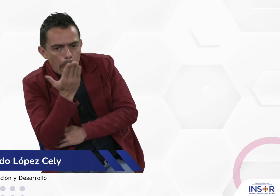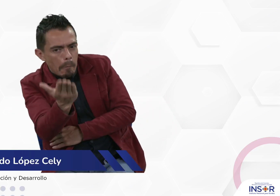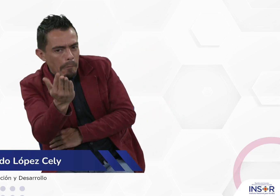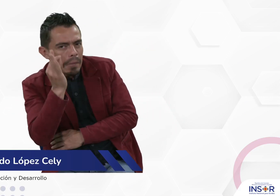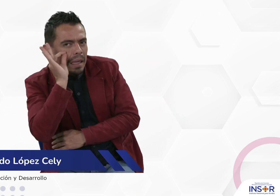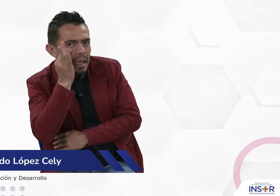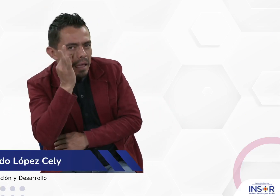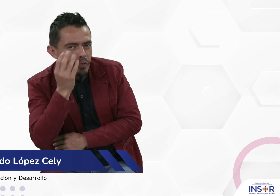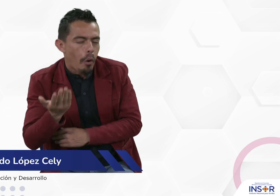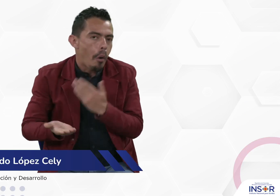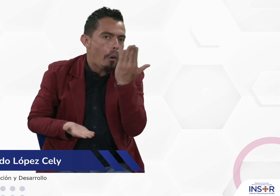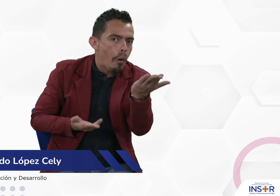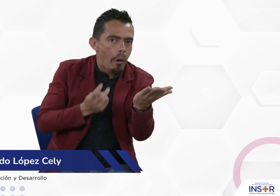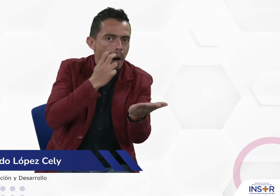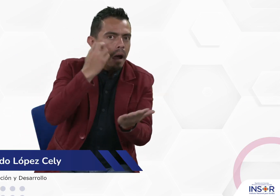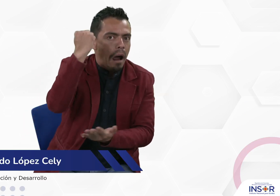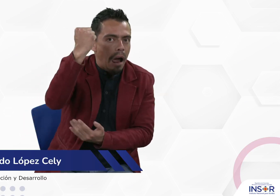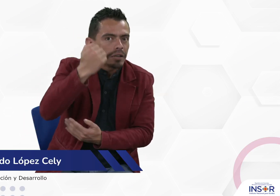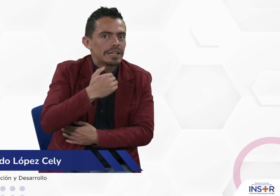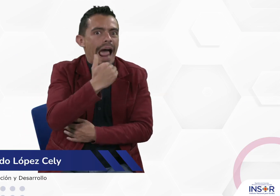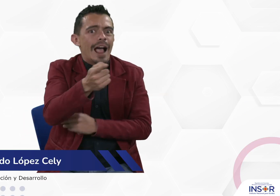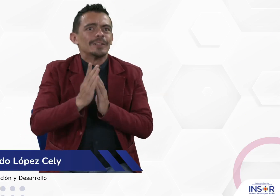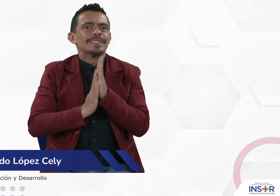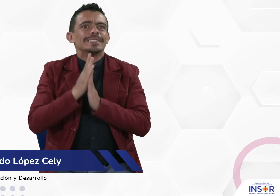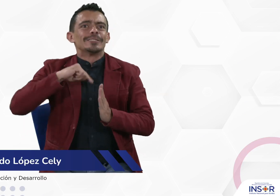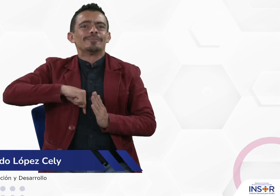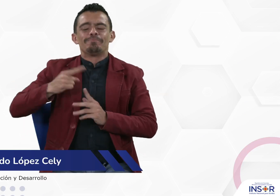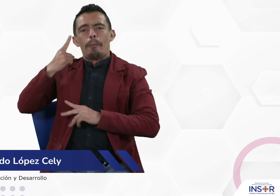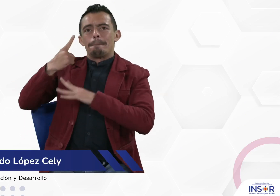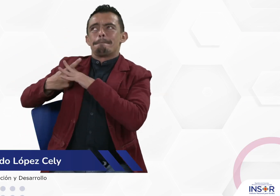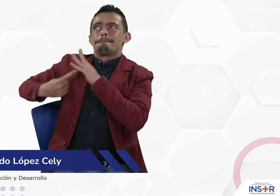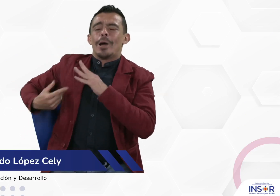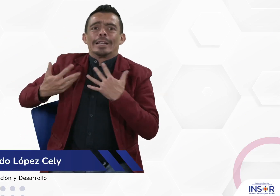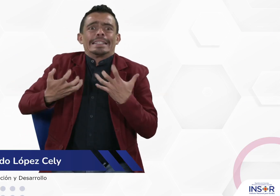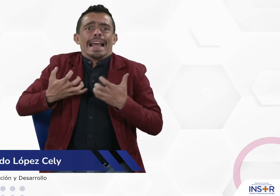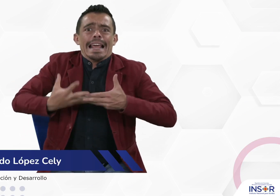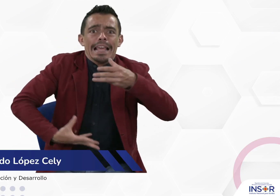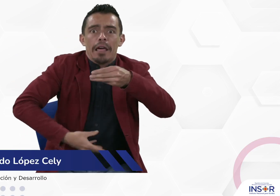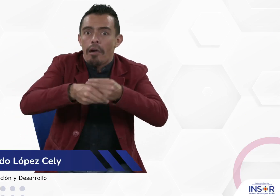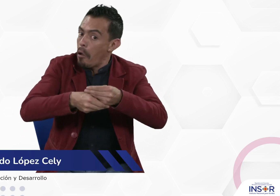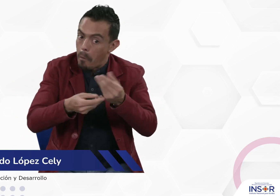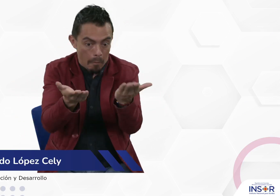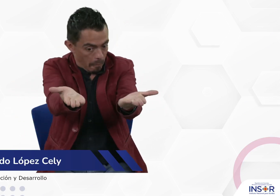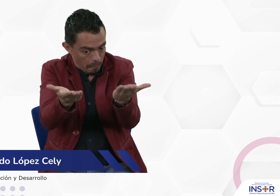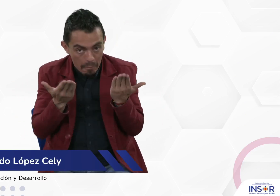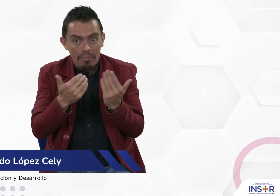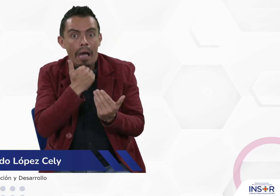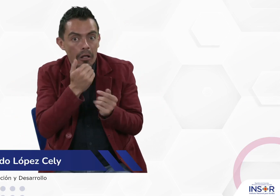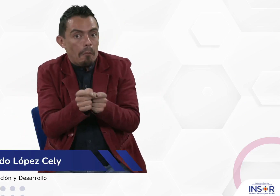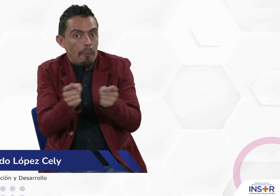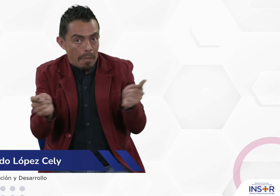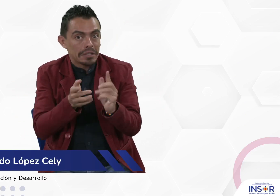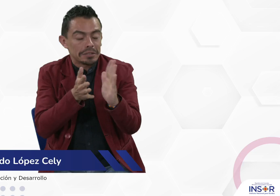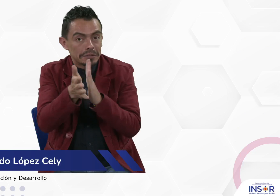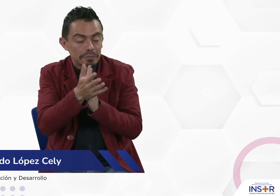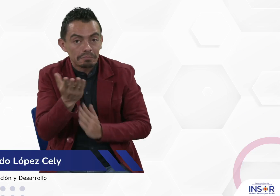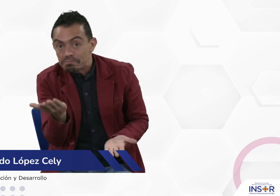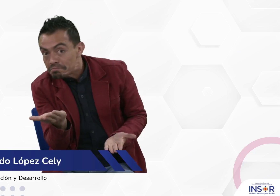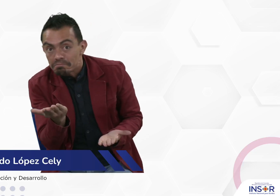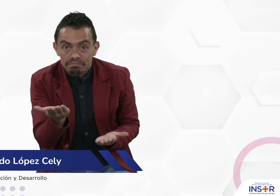cerrar quiero preguntarle a Edwin o a Anderson si de pronto quieren agregar algo más a